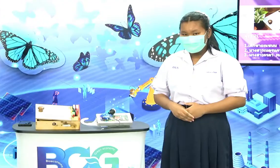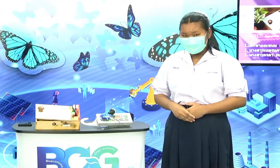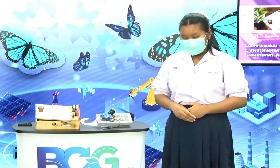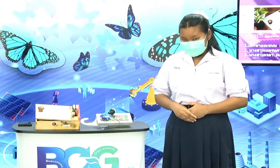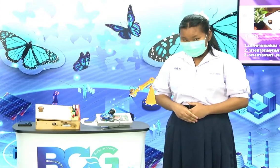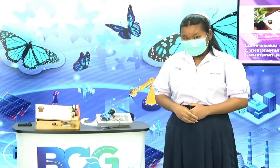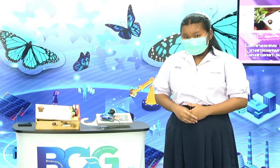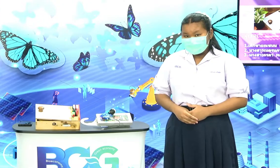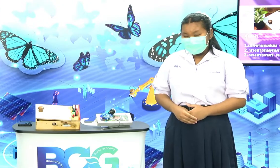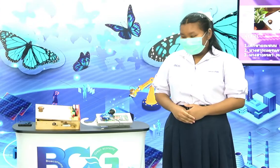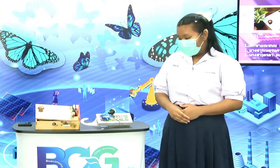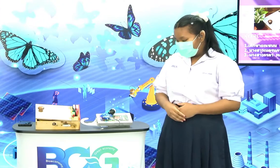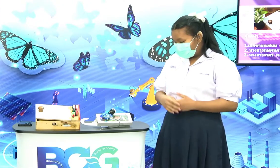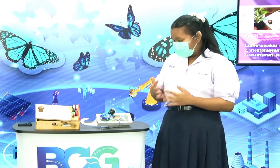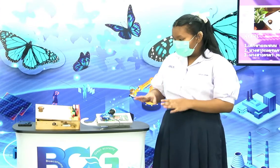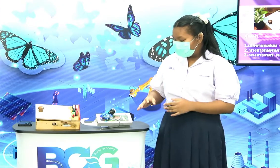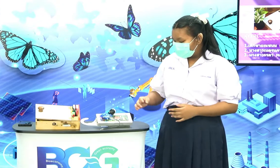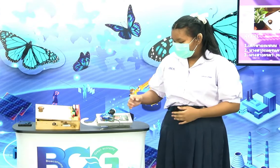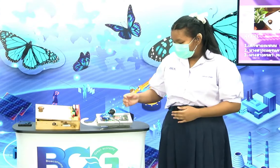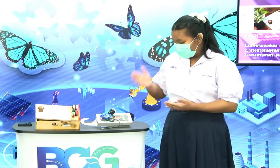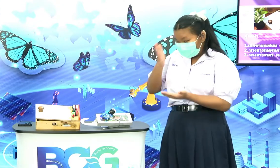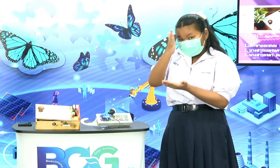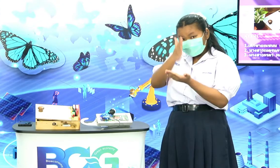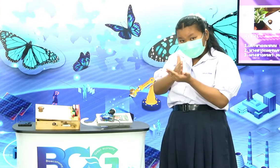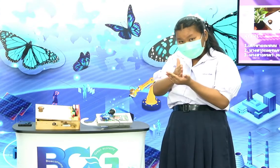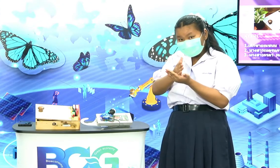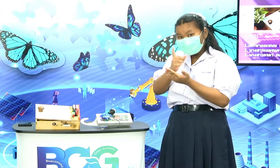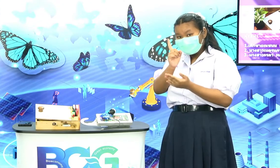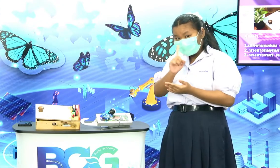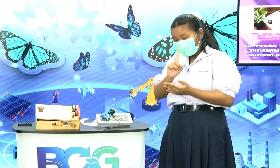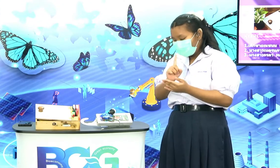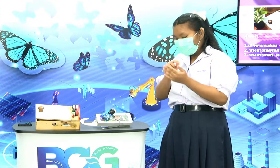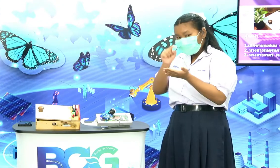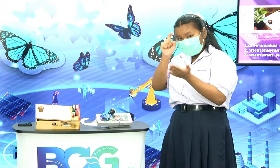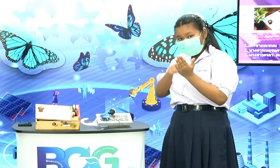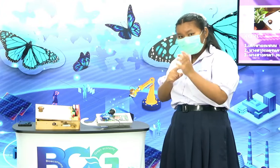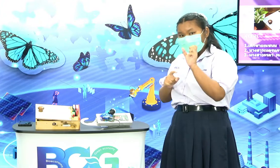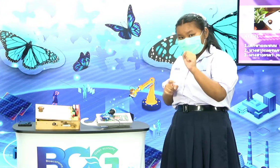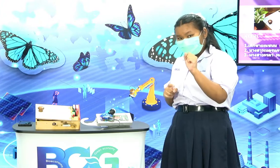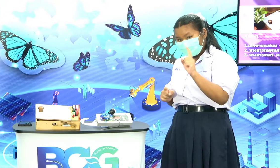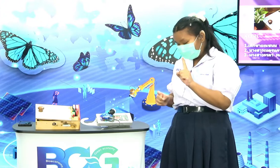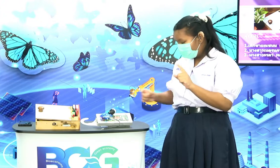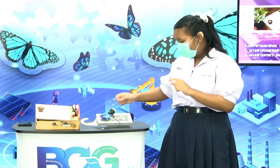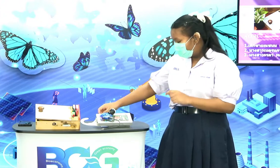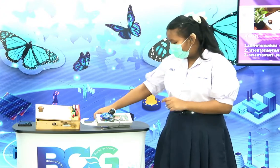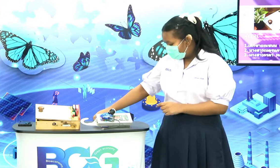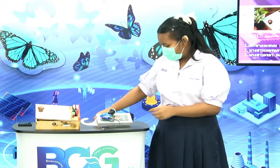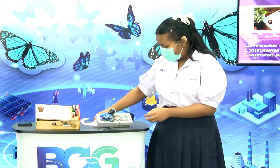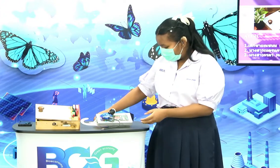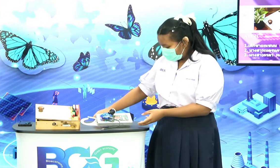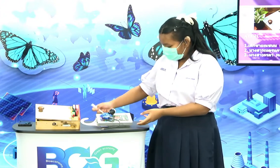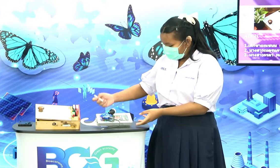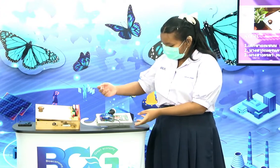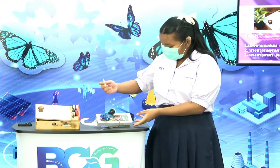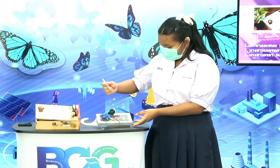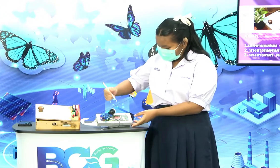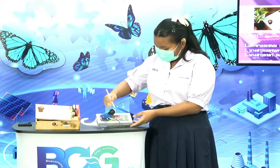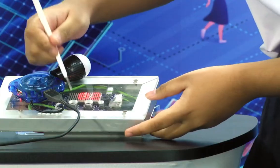ยิ่งขึ้นนะคะอ่ะมีสลัดในตัวนี้ถ้าเราจะหยุดก็คือก็ตั้งเวลาไว้ที่ 100วินาทีนะคะจะถ้าเราจะหยุดแล้วก็